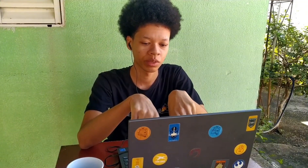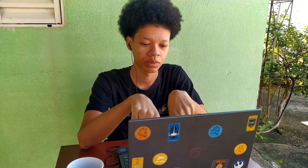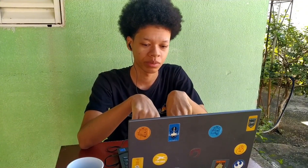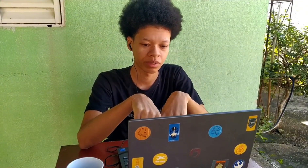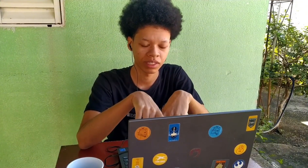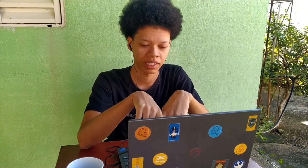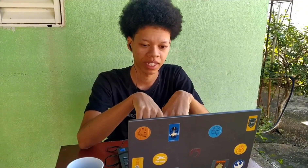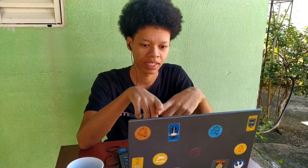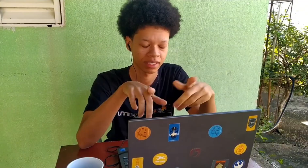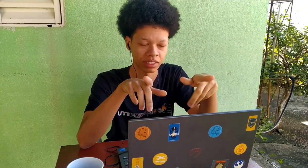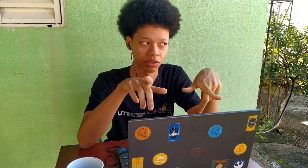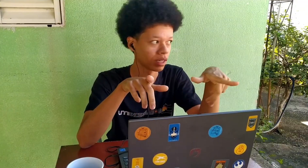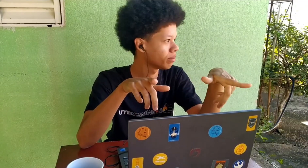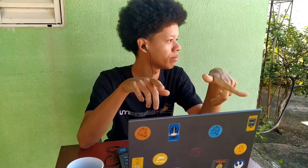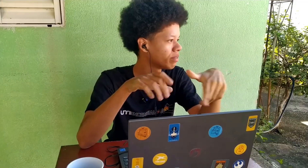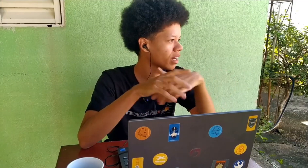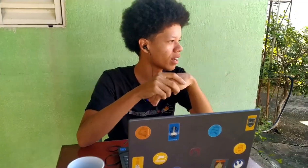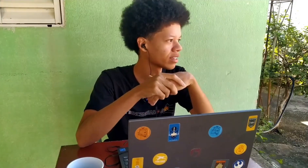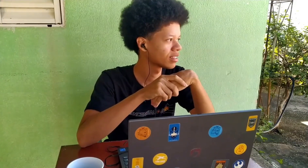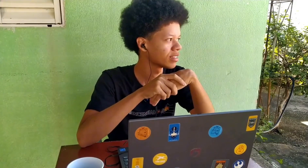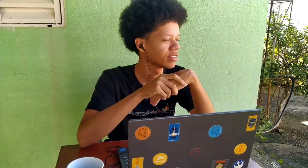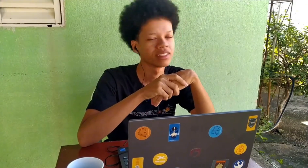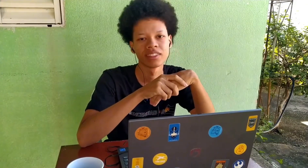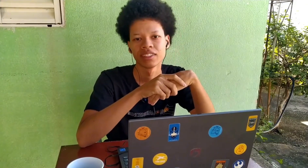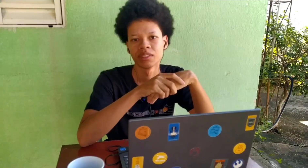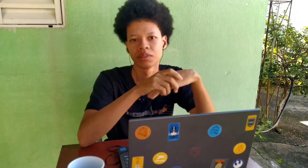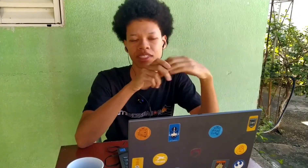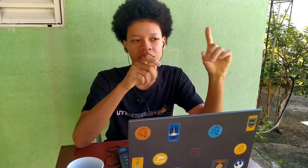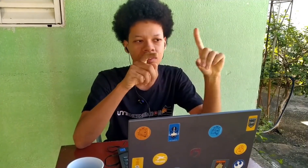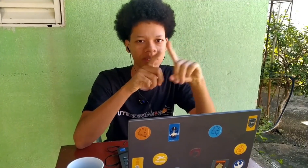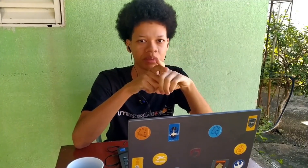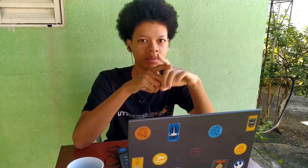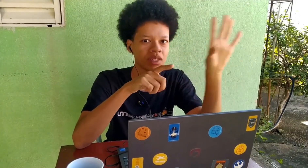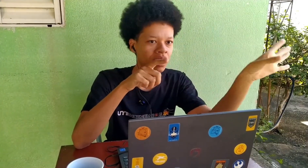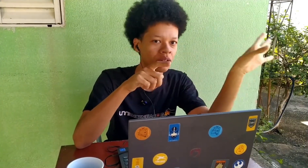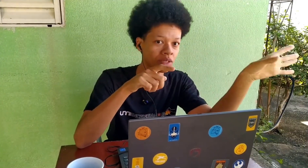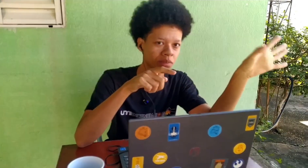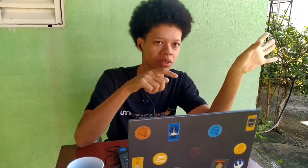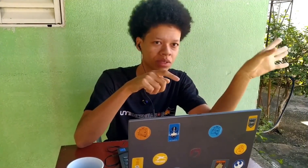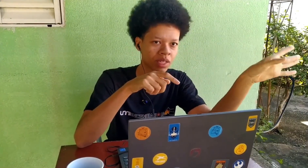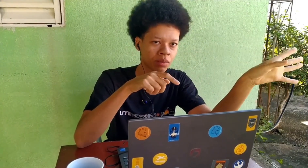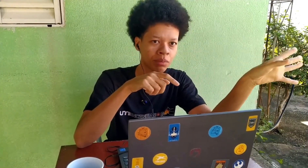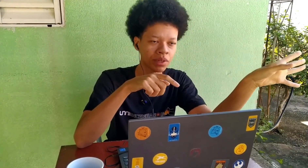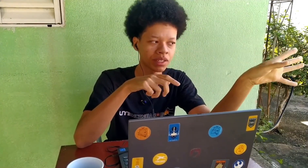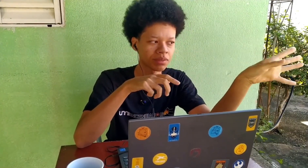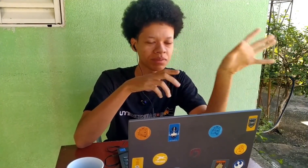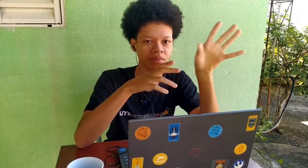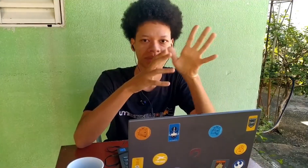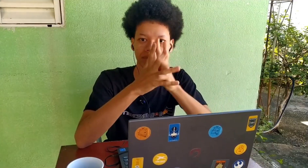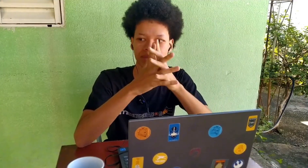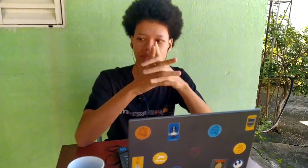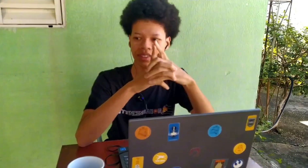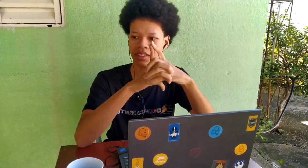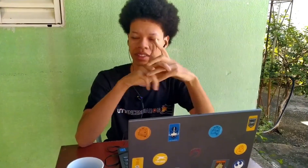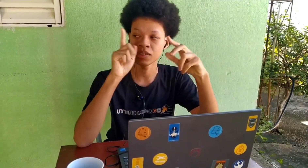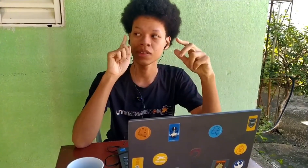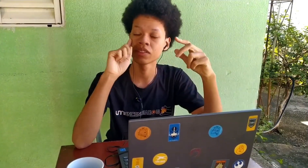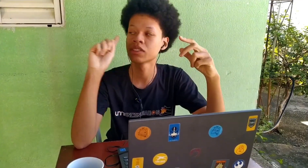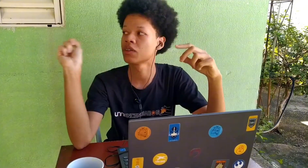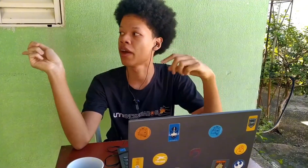foi exagerado, assim, que eu olhei pra cá, assim, porque era outra pessoa que tava me apoiando. Então às vezes eu olhava